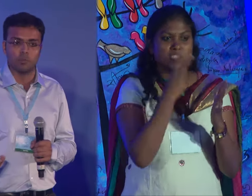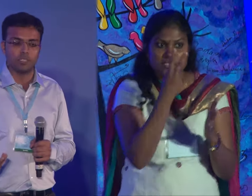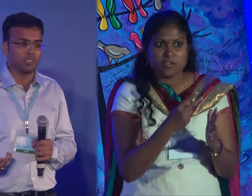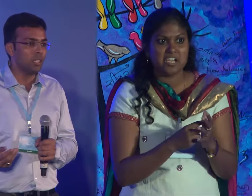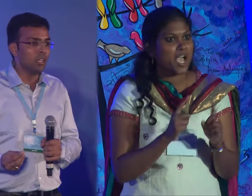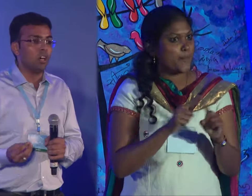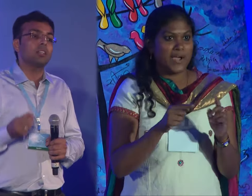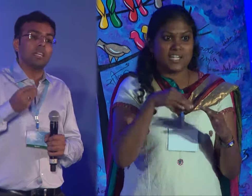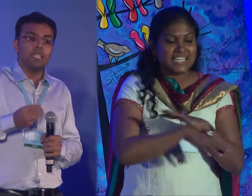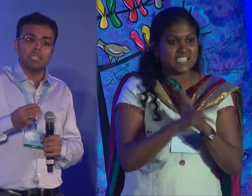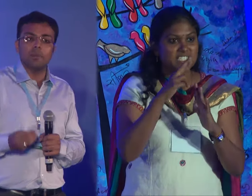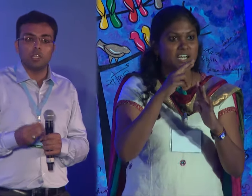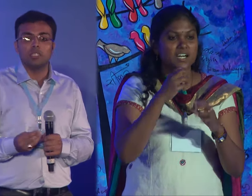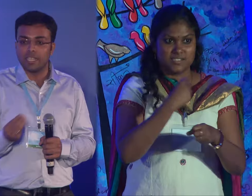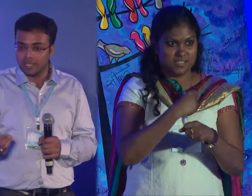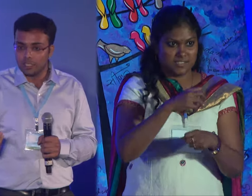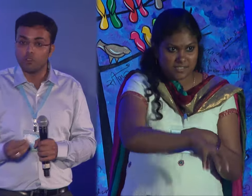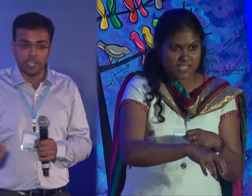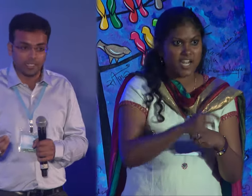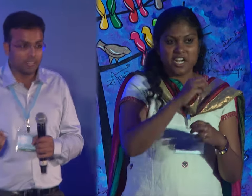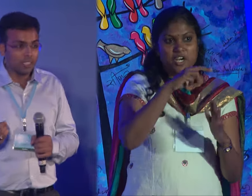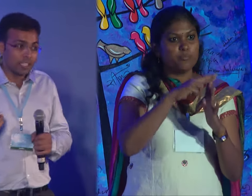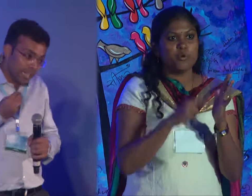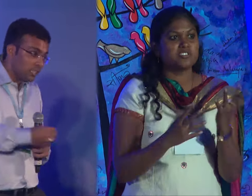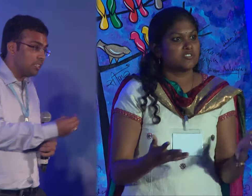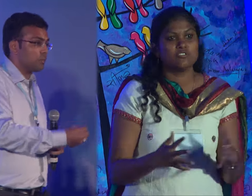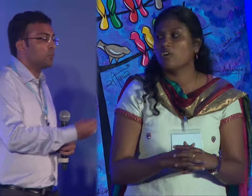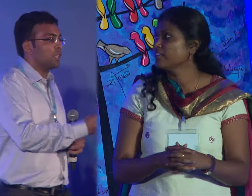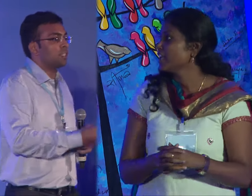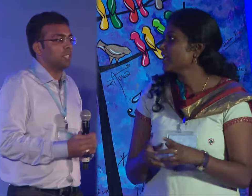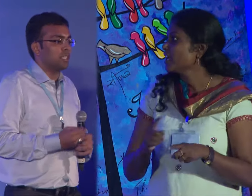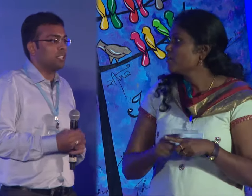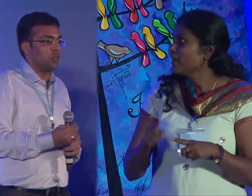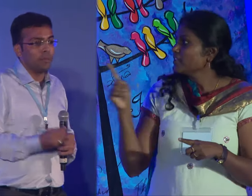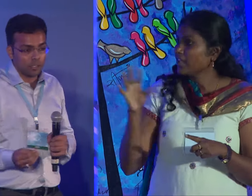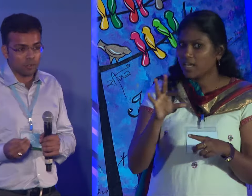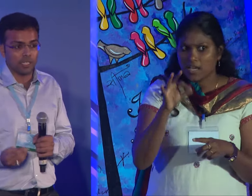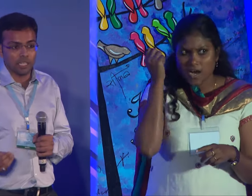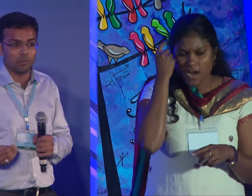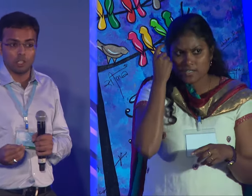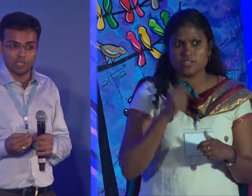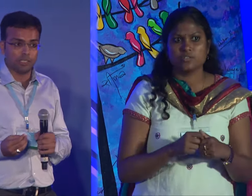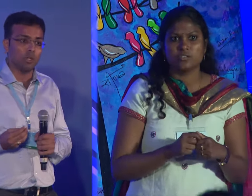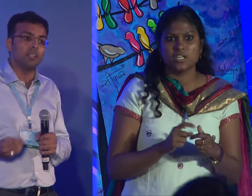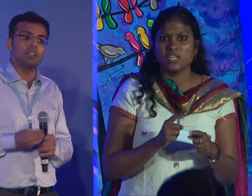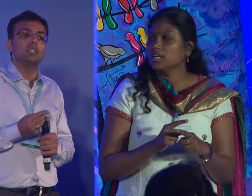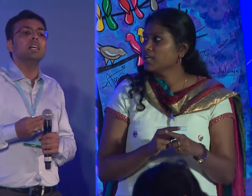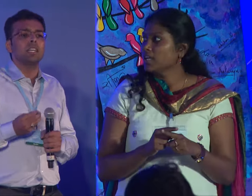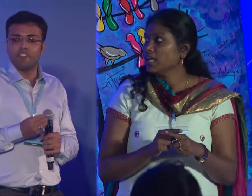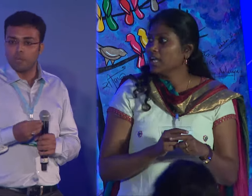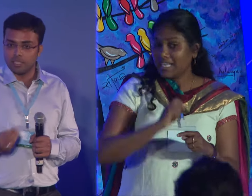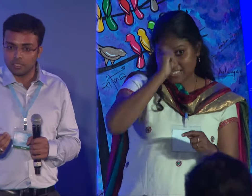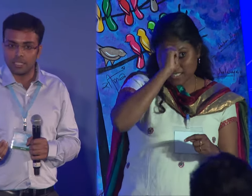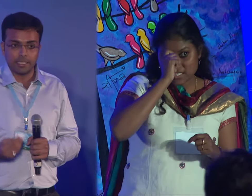है ही नहीं स्पोर्ट्स पॉलिसीज, और कई जगह पे पॉलिसीज हैं तो वेग हैं। ऐसी रिसर्च में हमको एक चीज़ पता चली, जॉबी मैथ्यूज जो केरला से बिलोंग करते हैं, वो